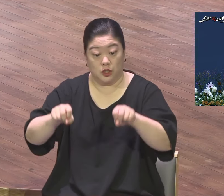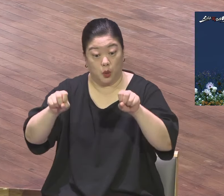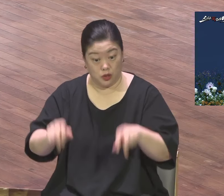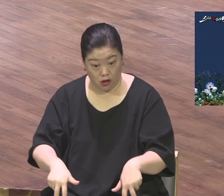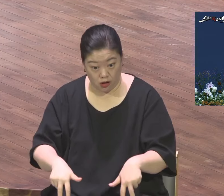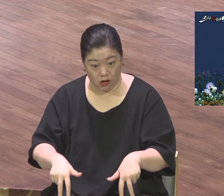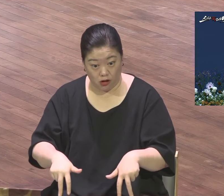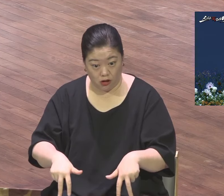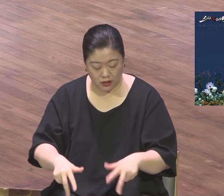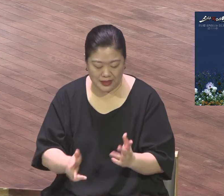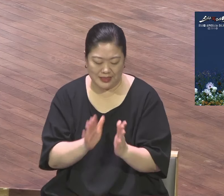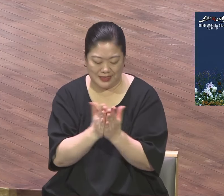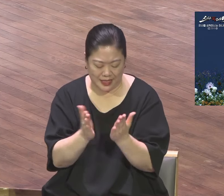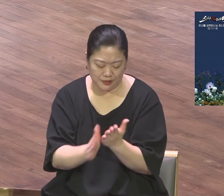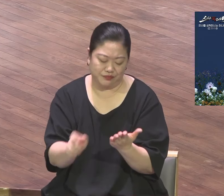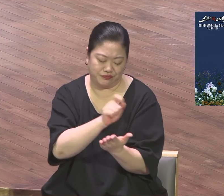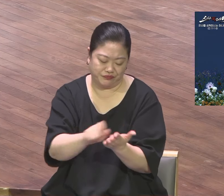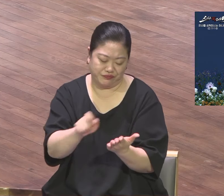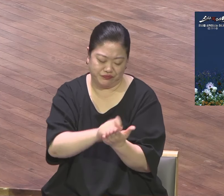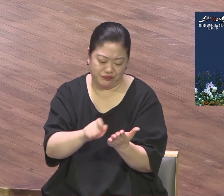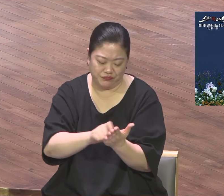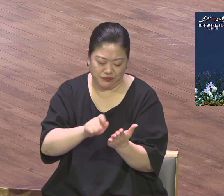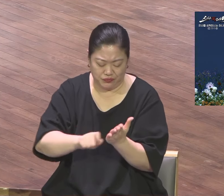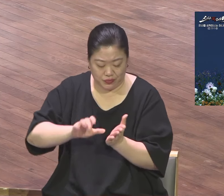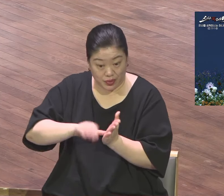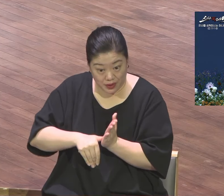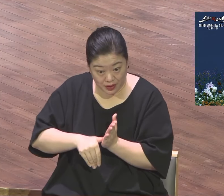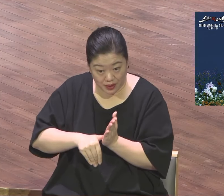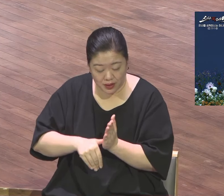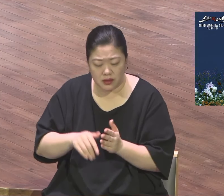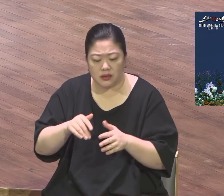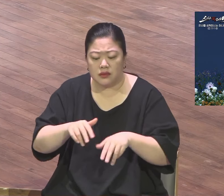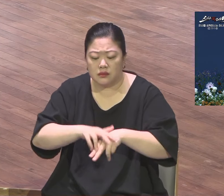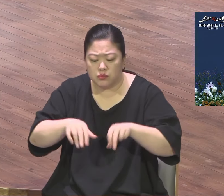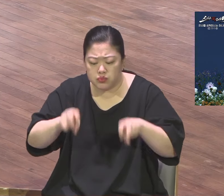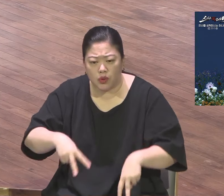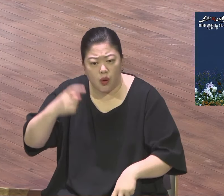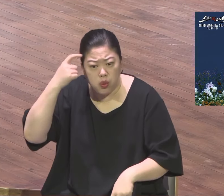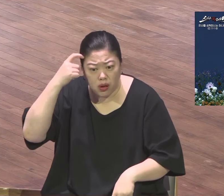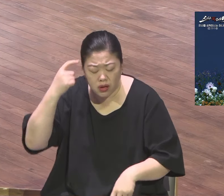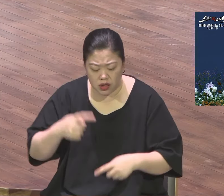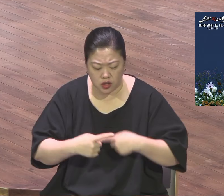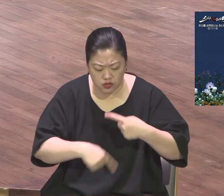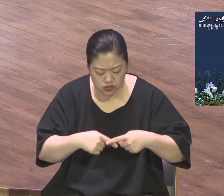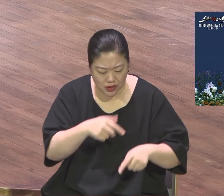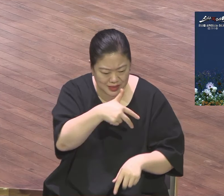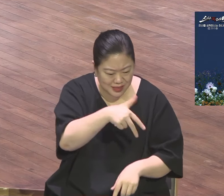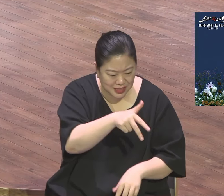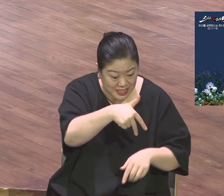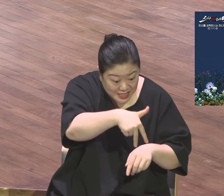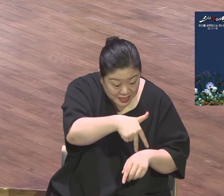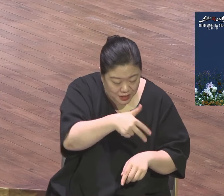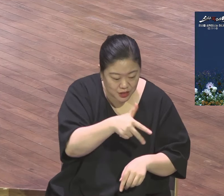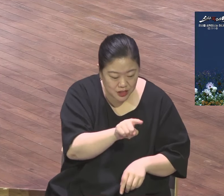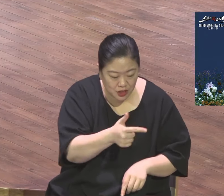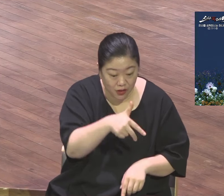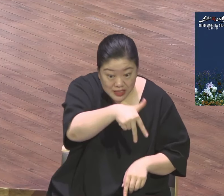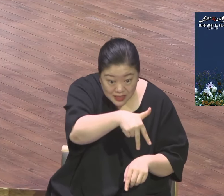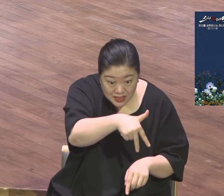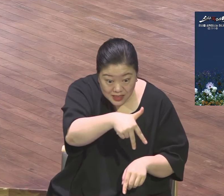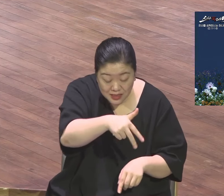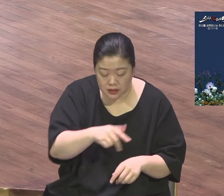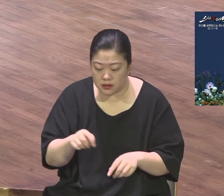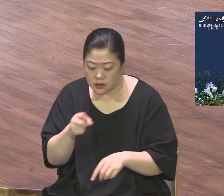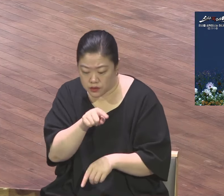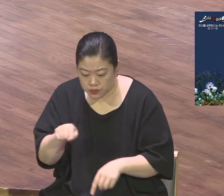인생 허물을 이렇게 고백을 하고 있죠. 헛되고 헛되며 헛되고 헛되니 이것이